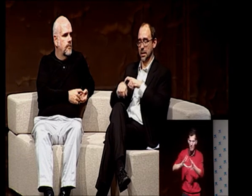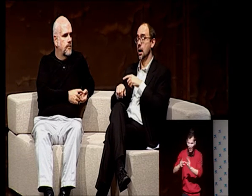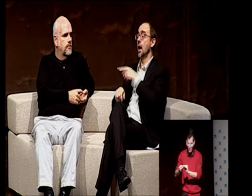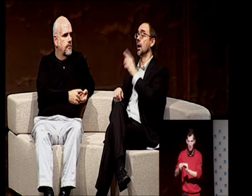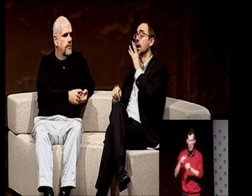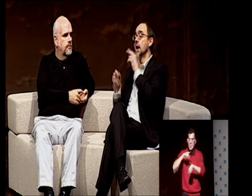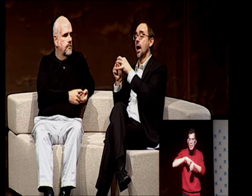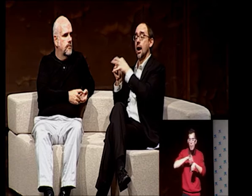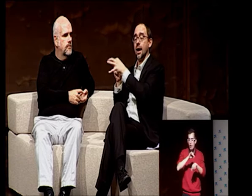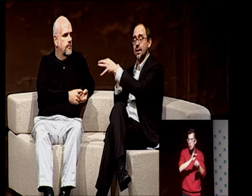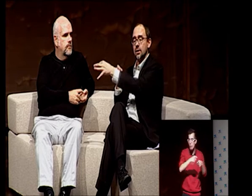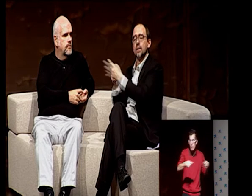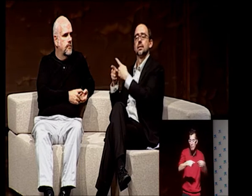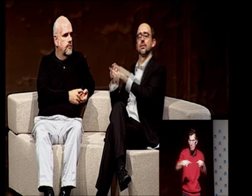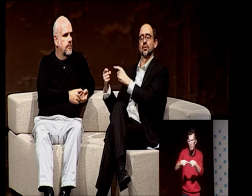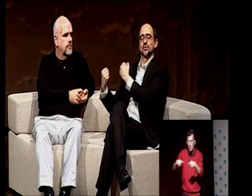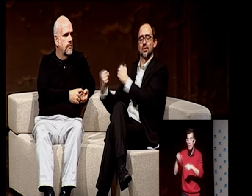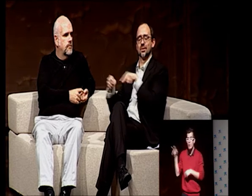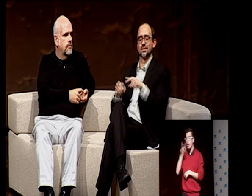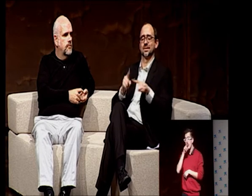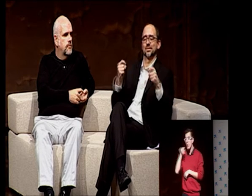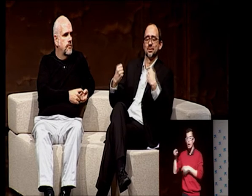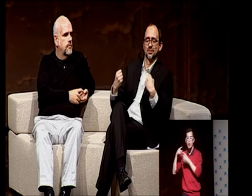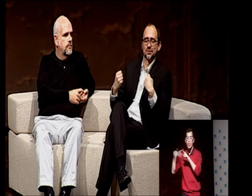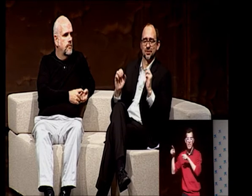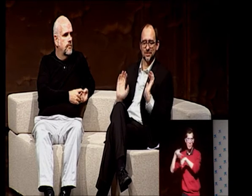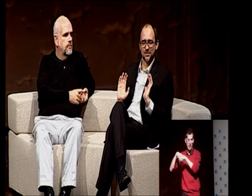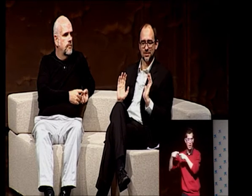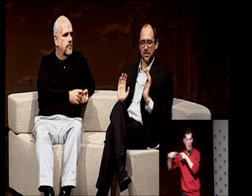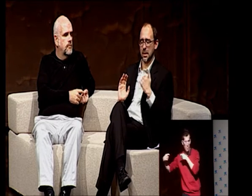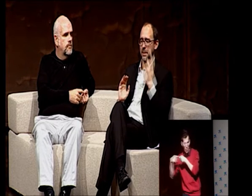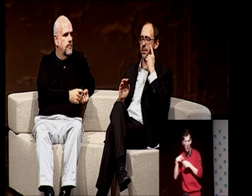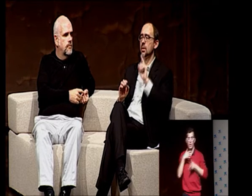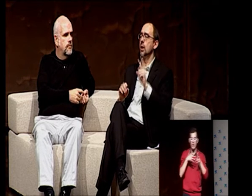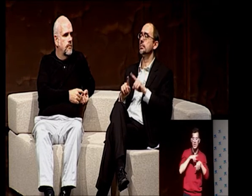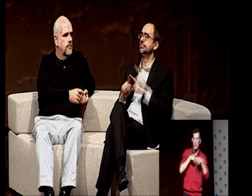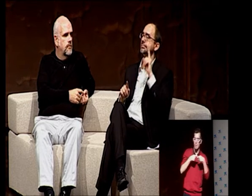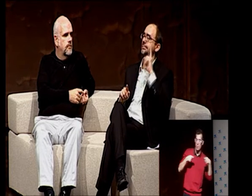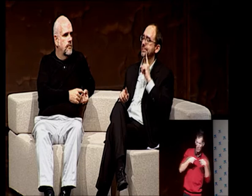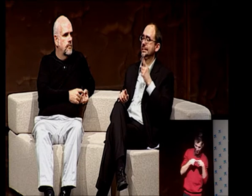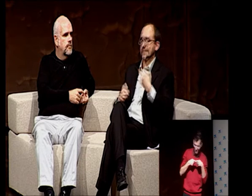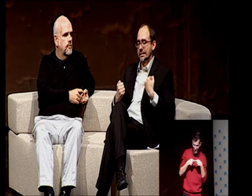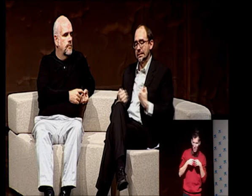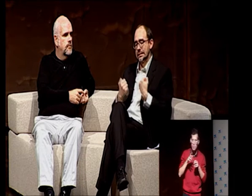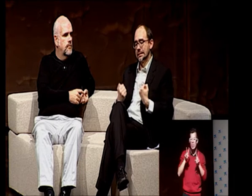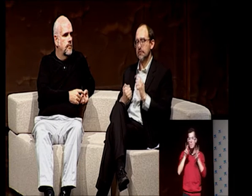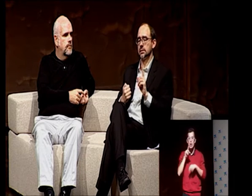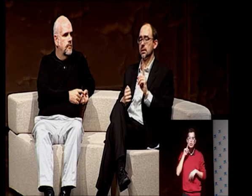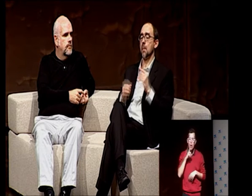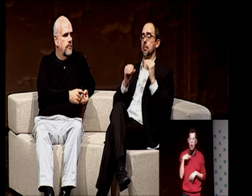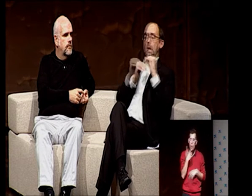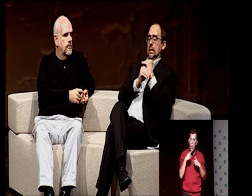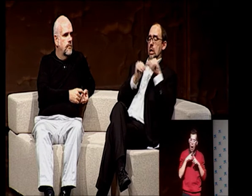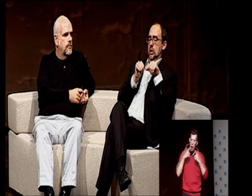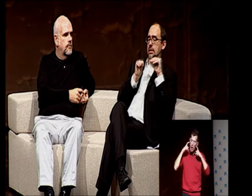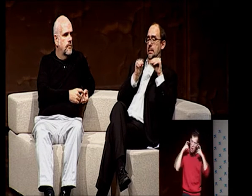a día eh ambos eh a nivel neuronal funcionan de forma eh parecida de forma igual hay tú unos